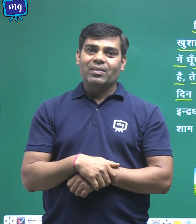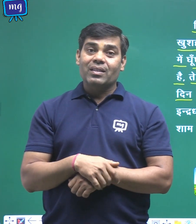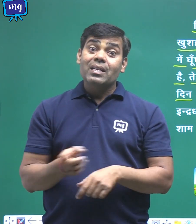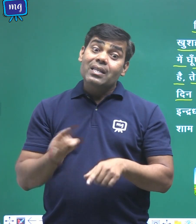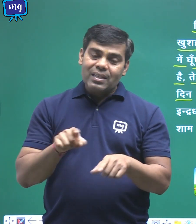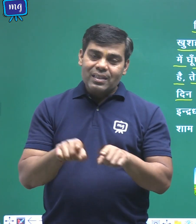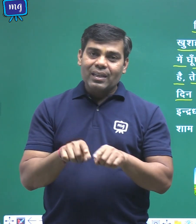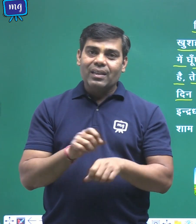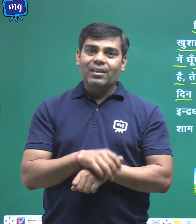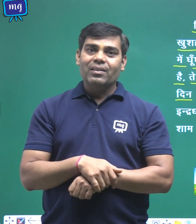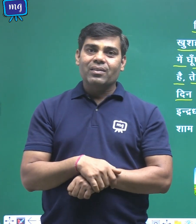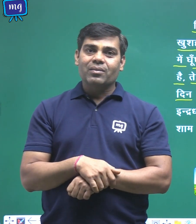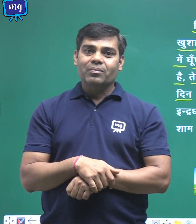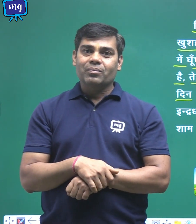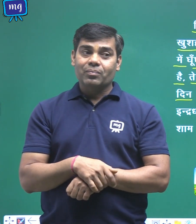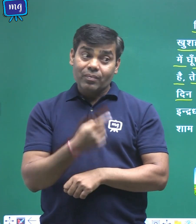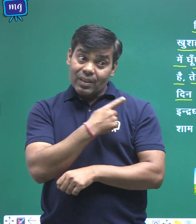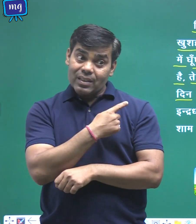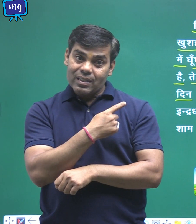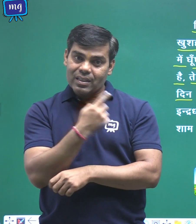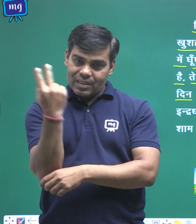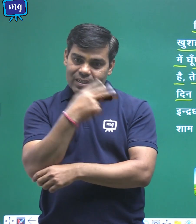जैसा कि इस चित्र में